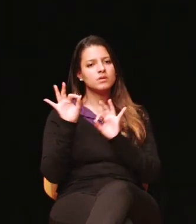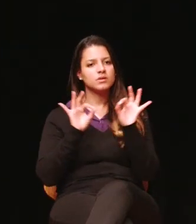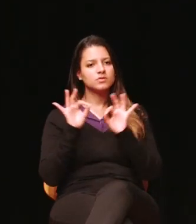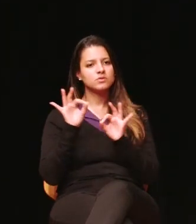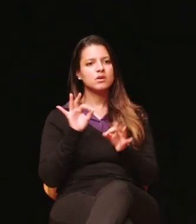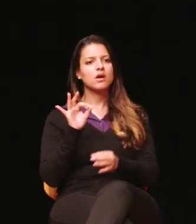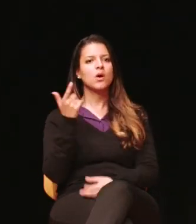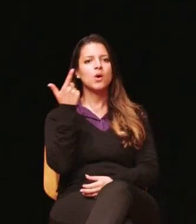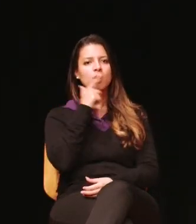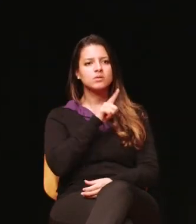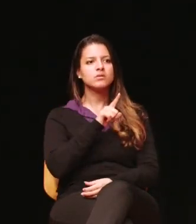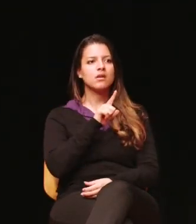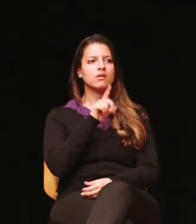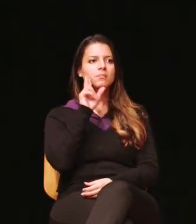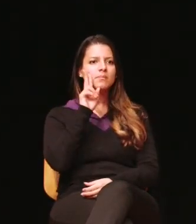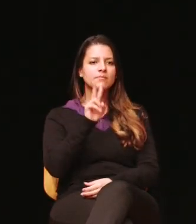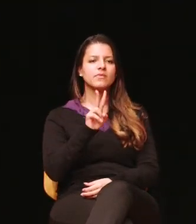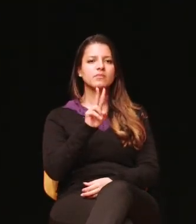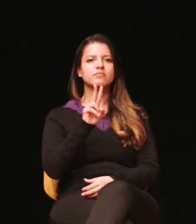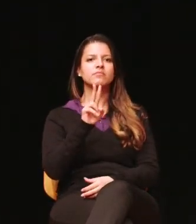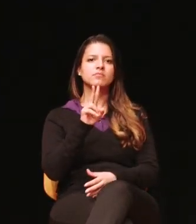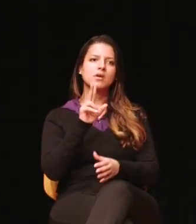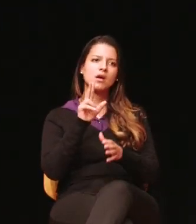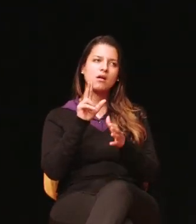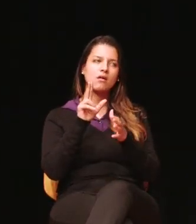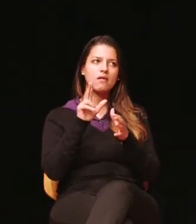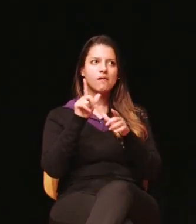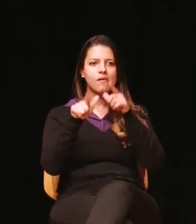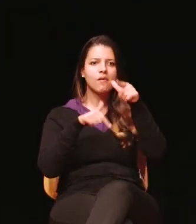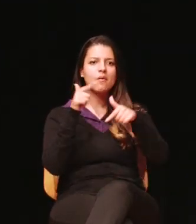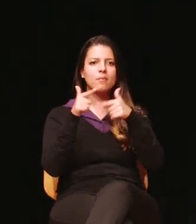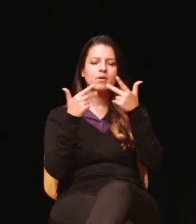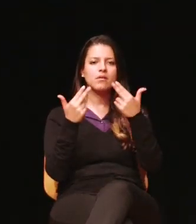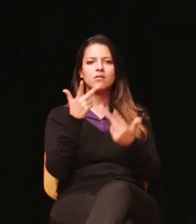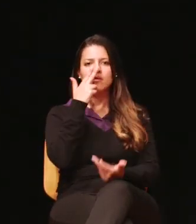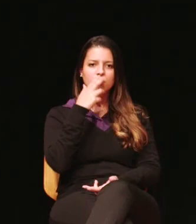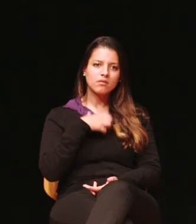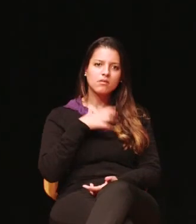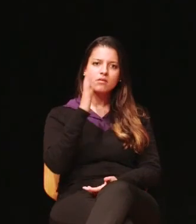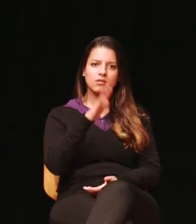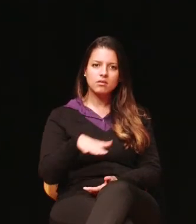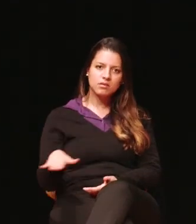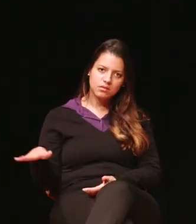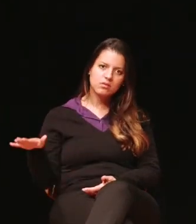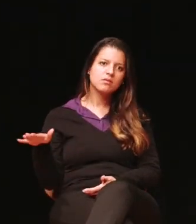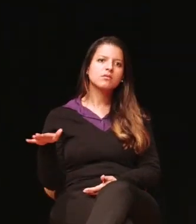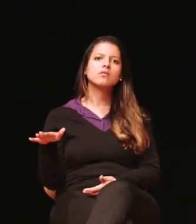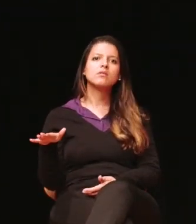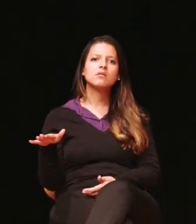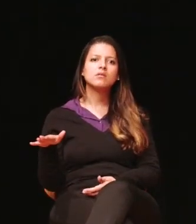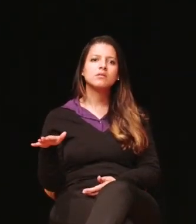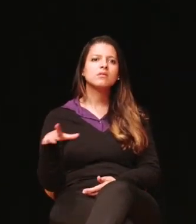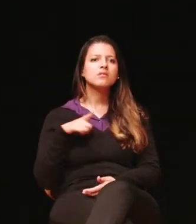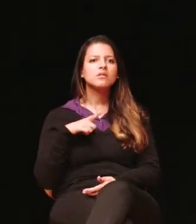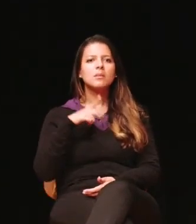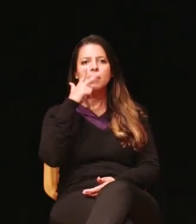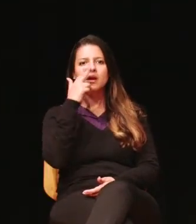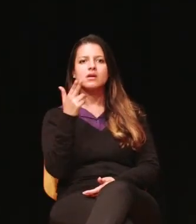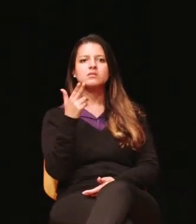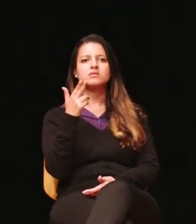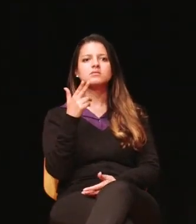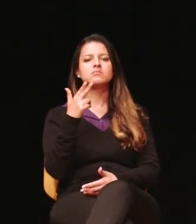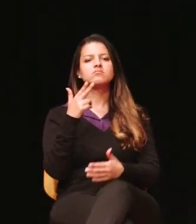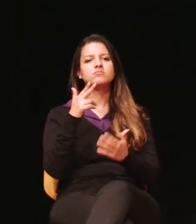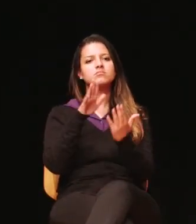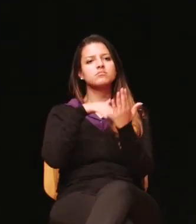como crianças, numa escala de criança, eu acho que nesse sentido, rebaixar a altura das pinturas ou das